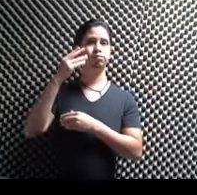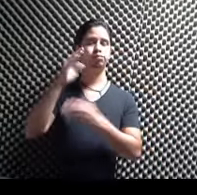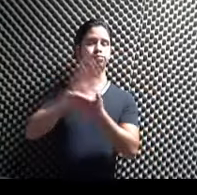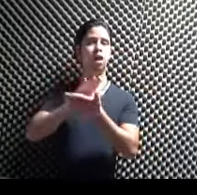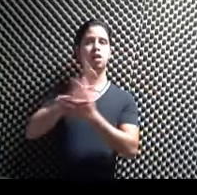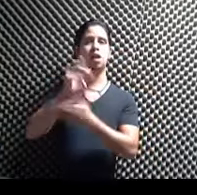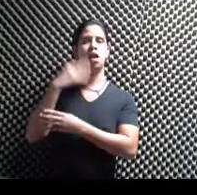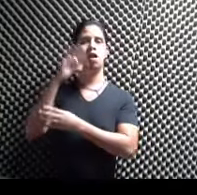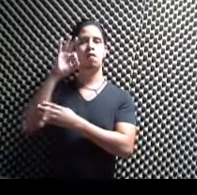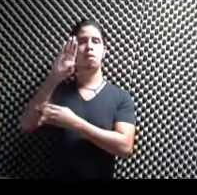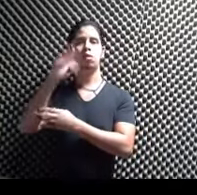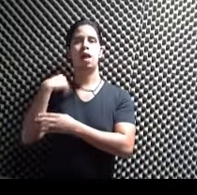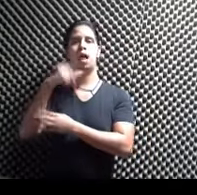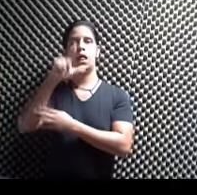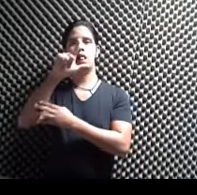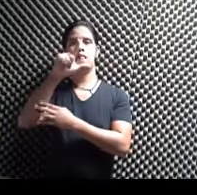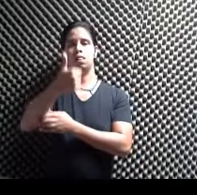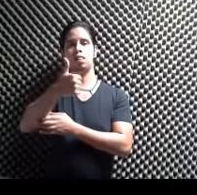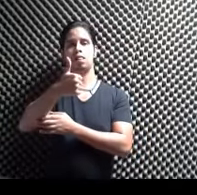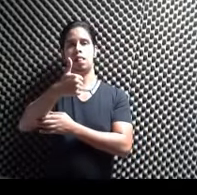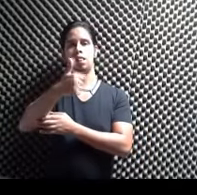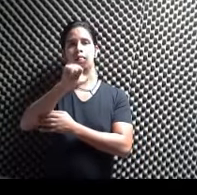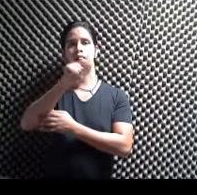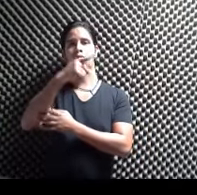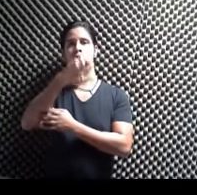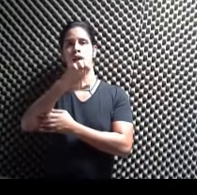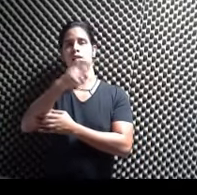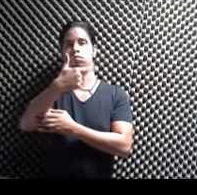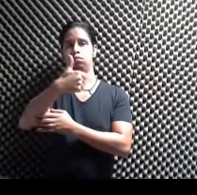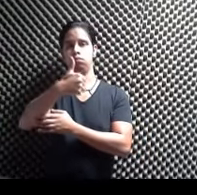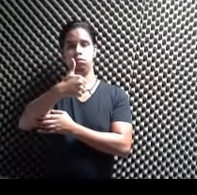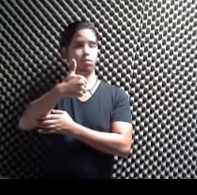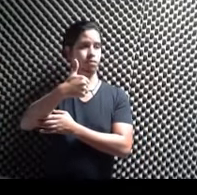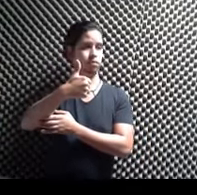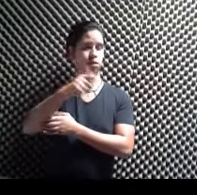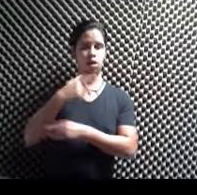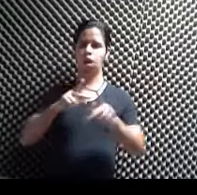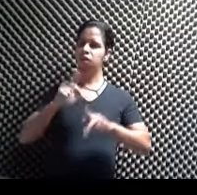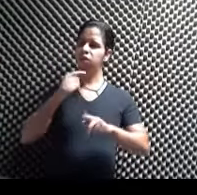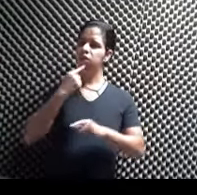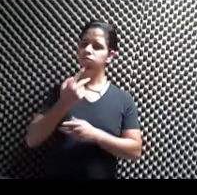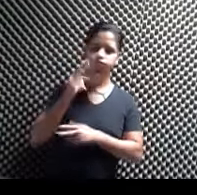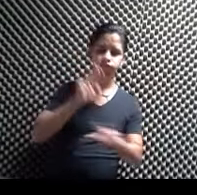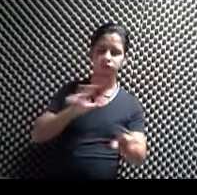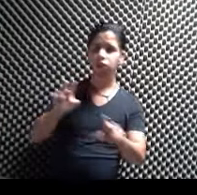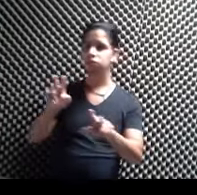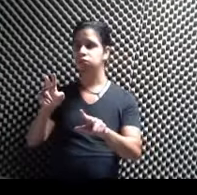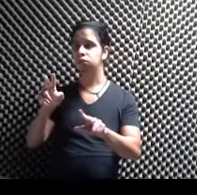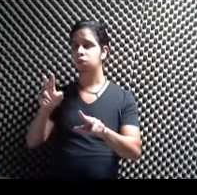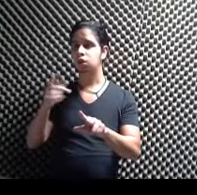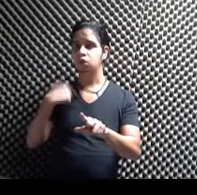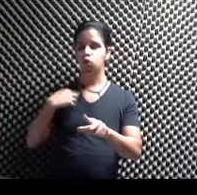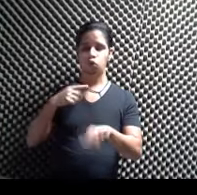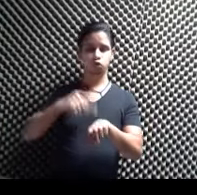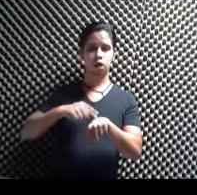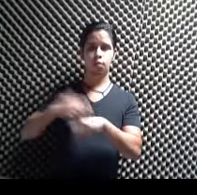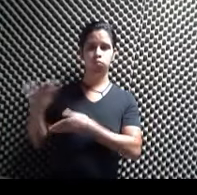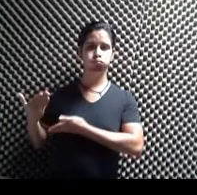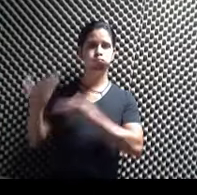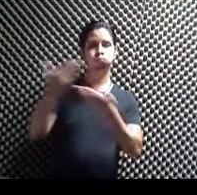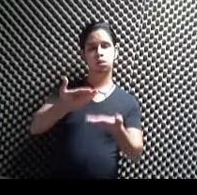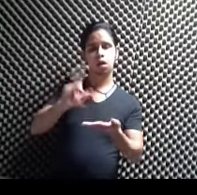Pero realmente también quisiéramos que gente se una, den sus ideas, donen su tiempo para ayudar a confeccionar las